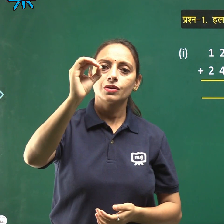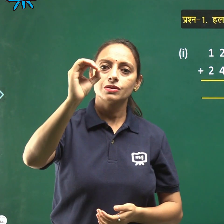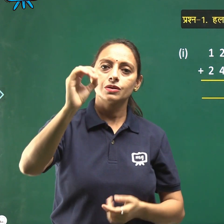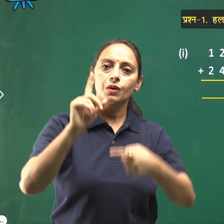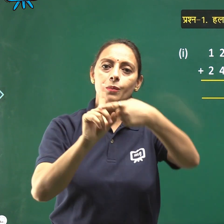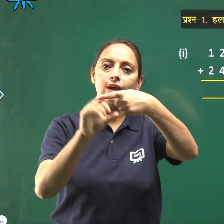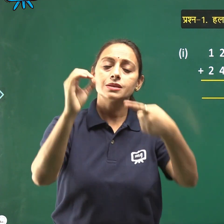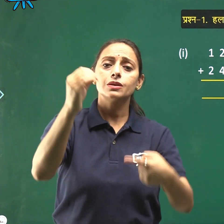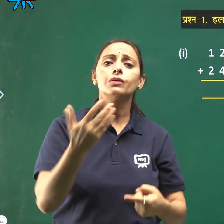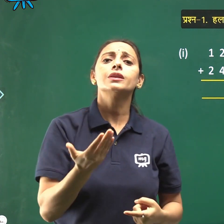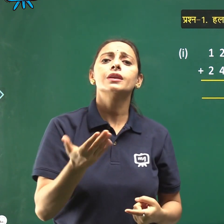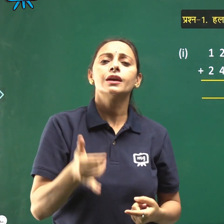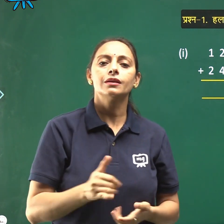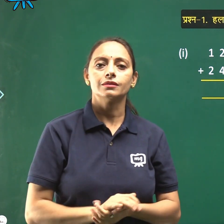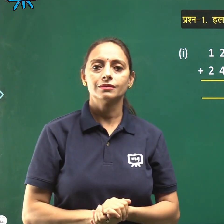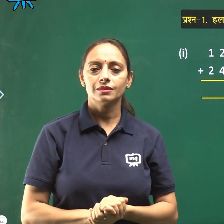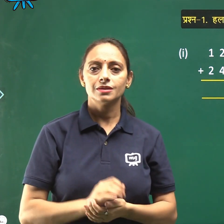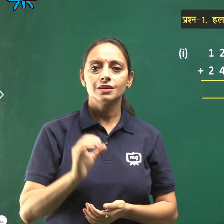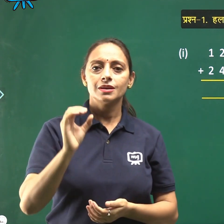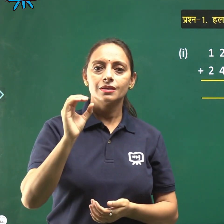0 + 0 कितना आएगा?